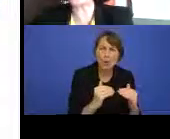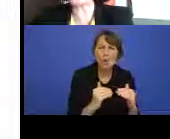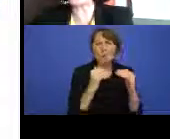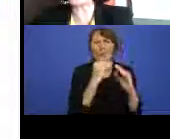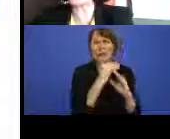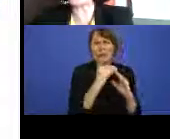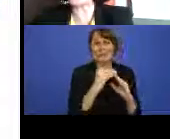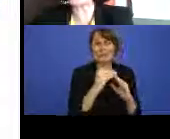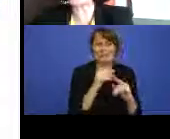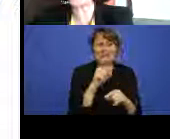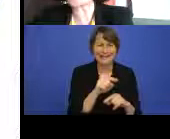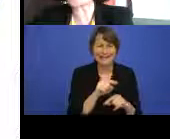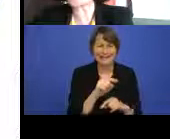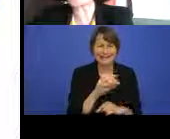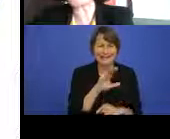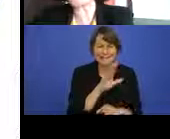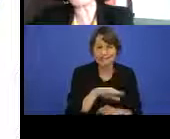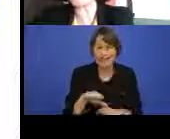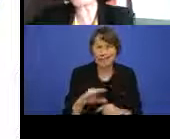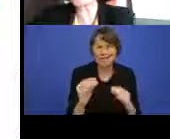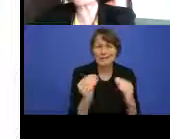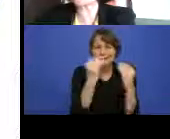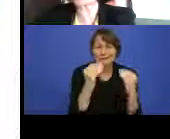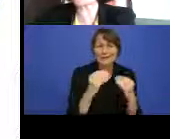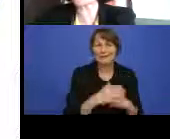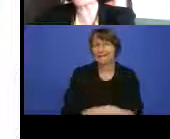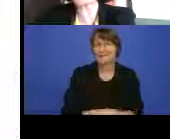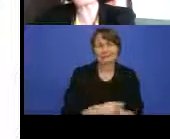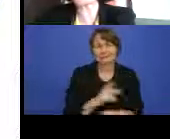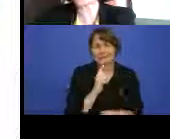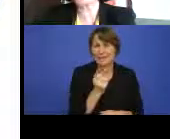ou intermédiaire ont très peu d'éducation de petite enfance, moins de